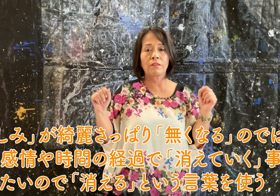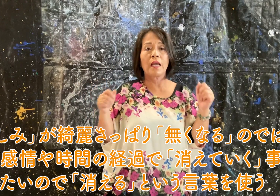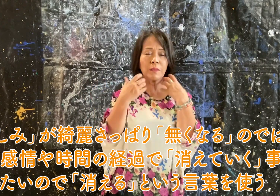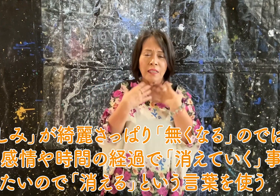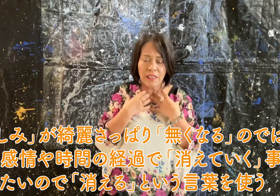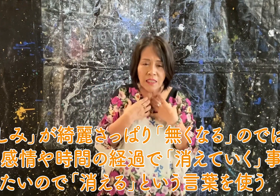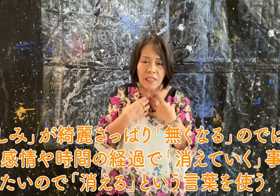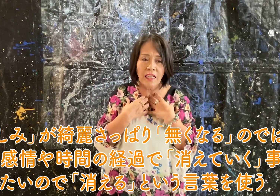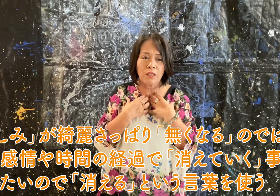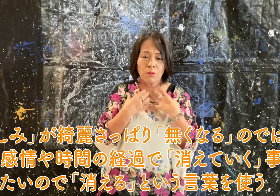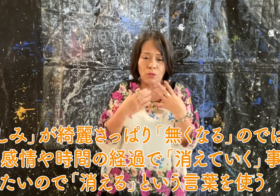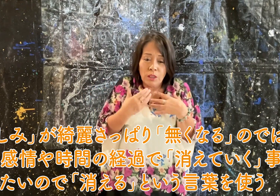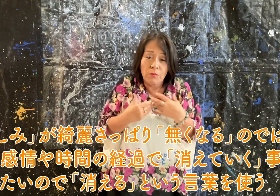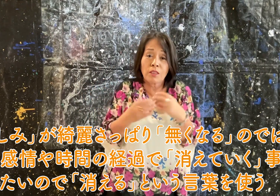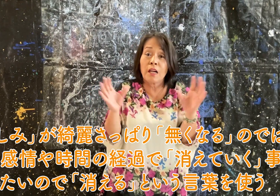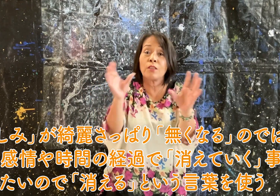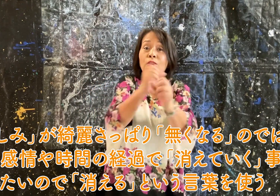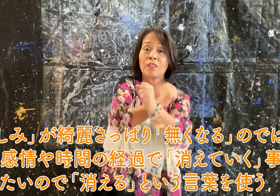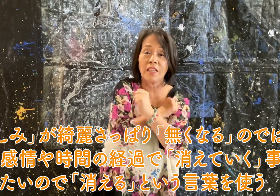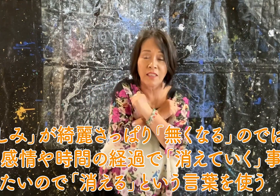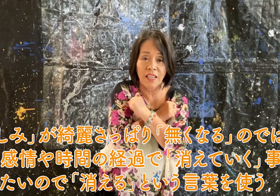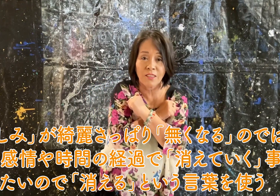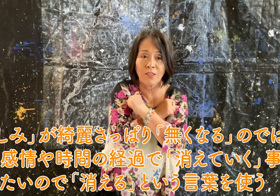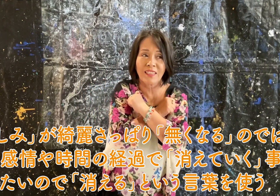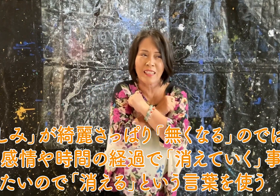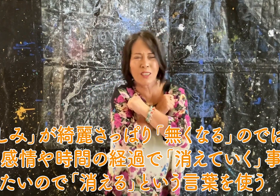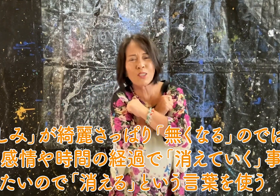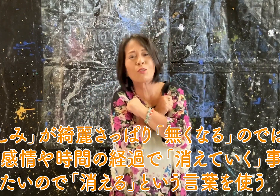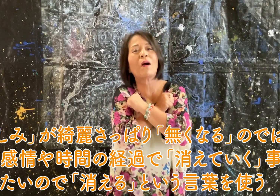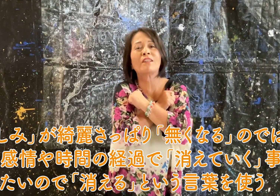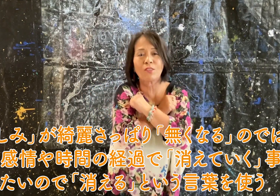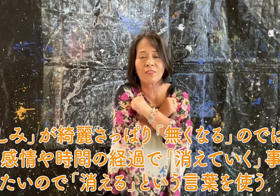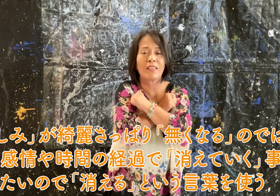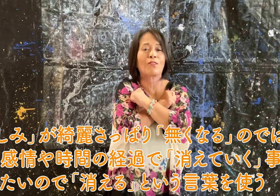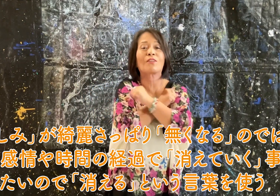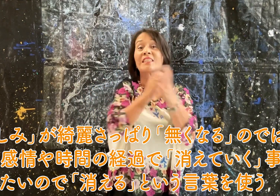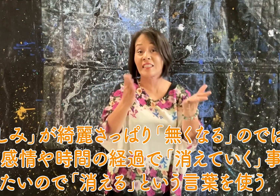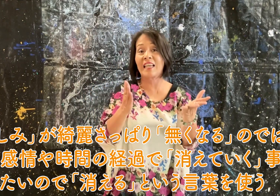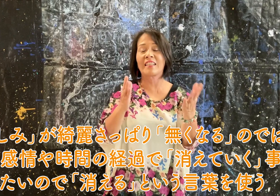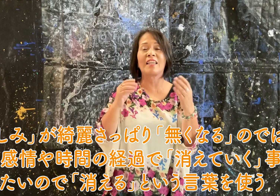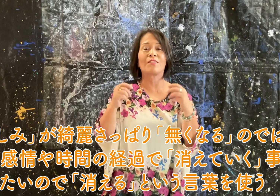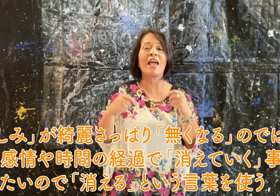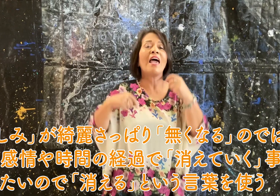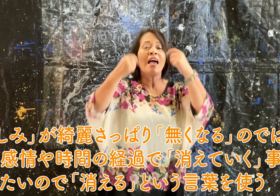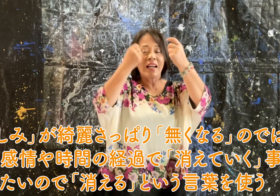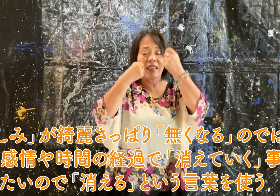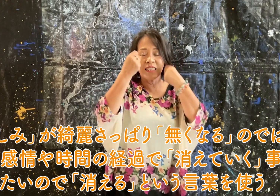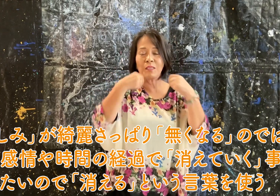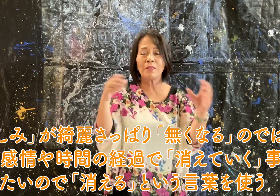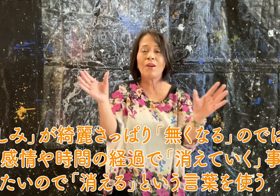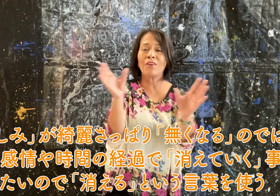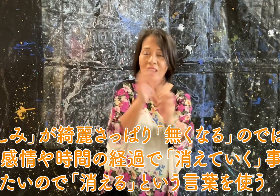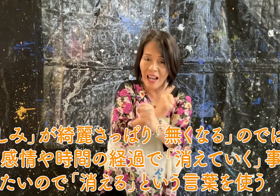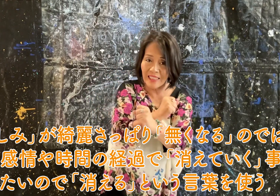なくて楽しいんだけれどもその気持ちがふっと消えていくような楽しいこともあるよっていうことが伝えたいので悲しみのない